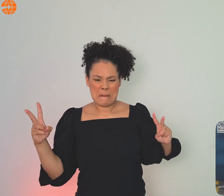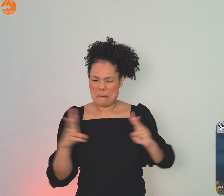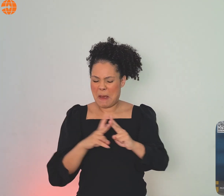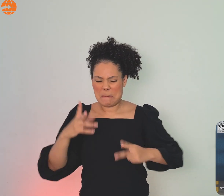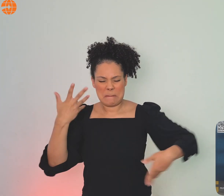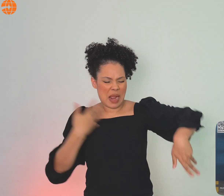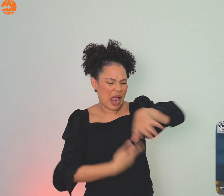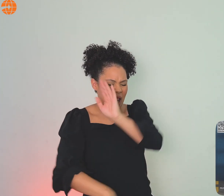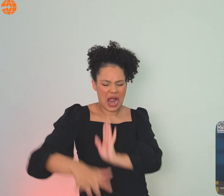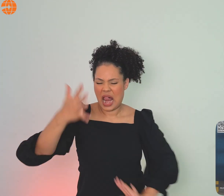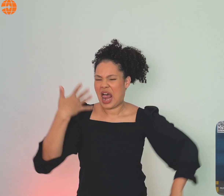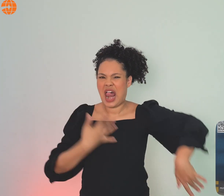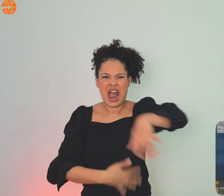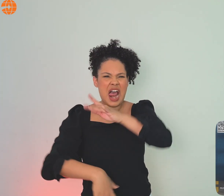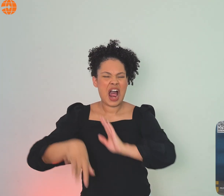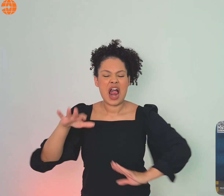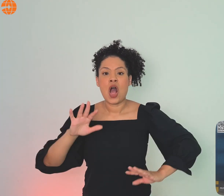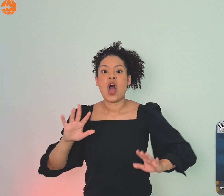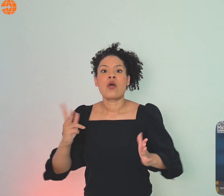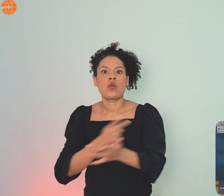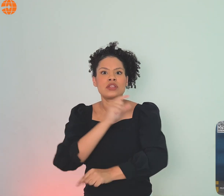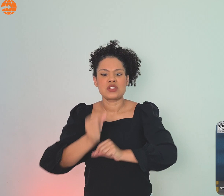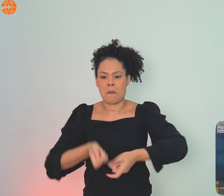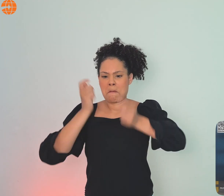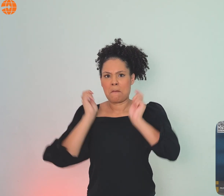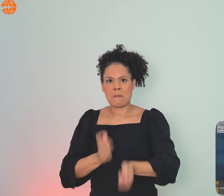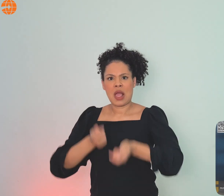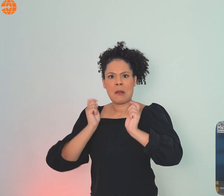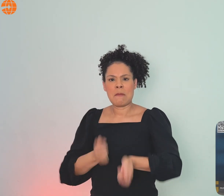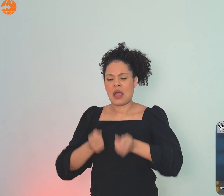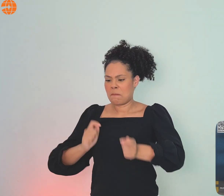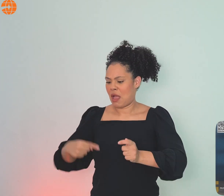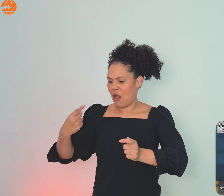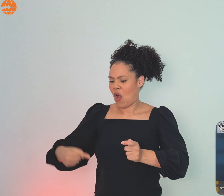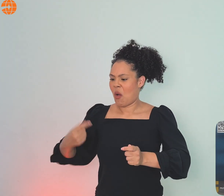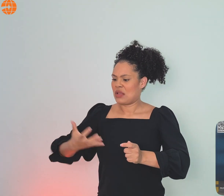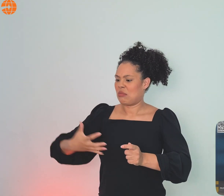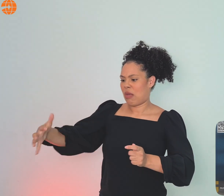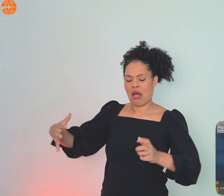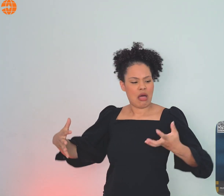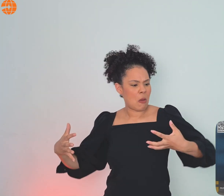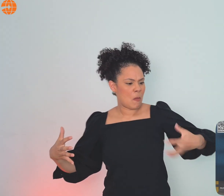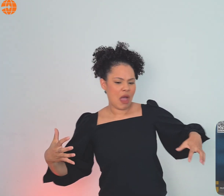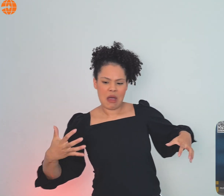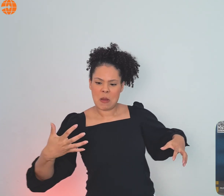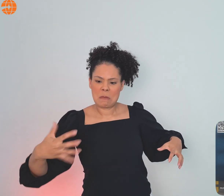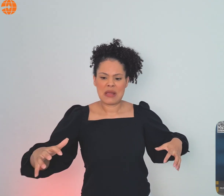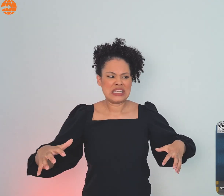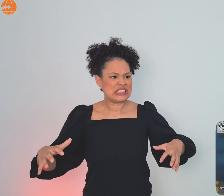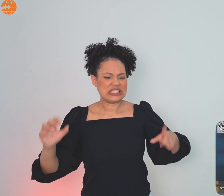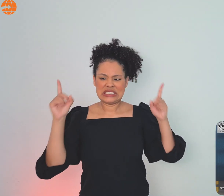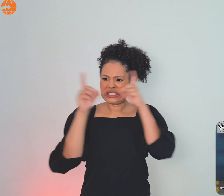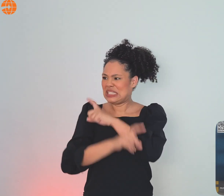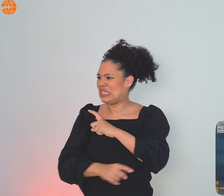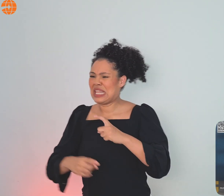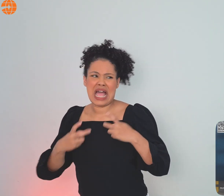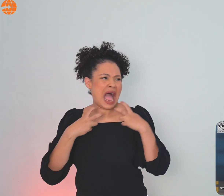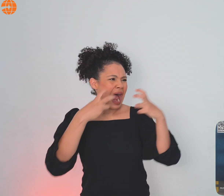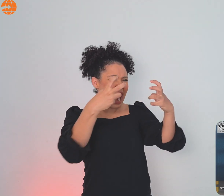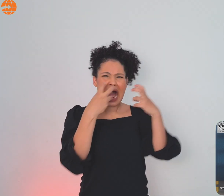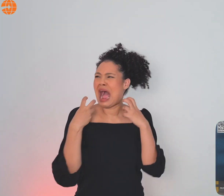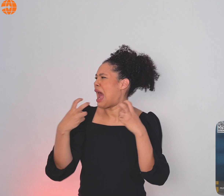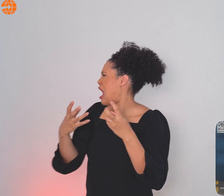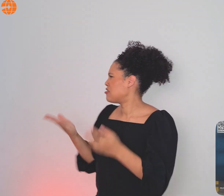que as rodas de seus carros começassem a soltar-se, de forma que tinham dificuldade em conduzi-los, e os egípcios